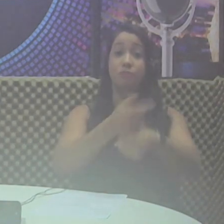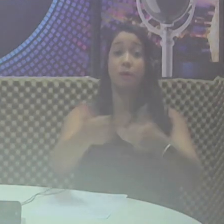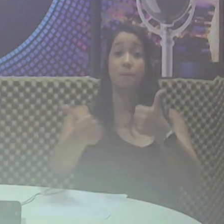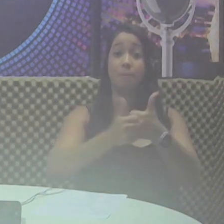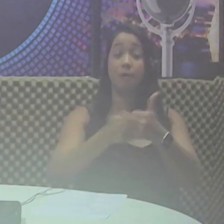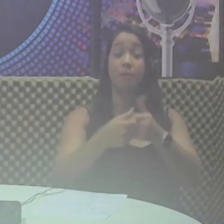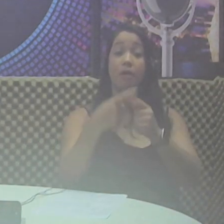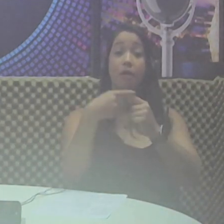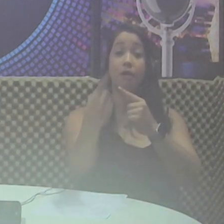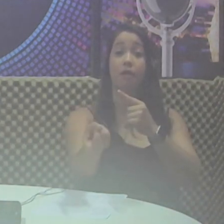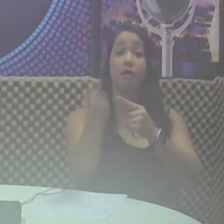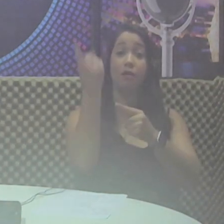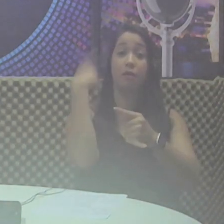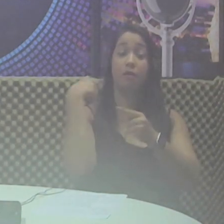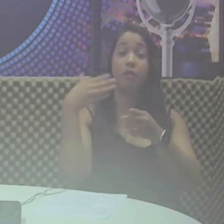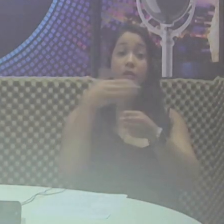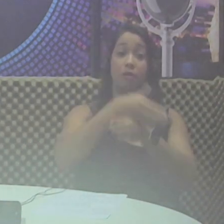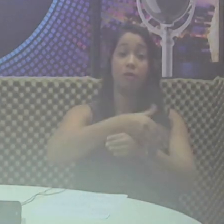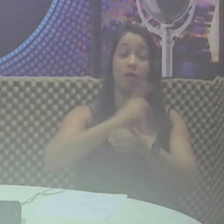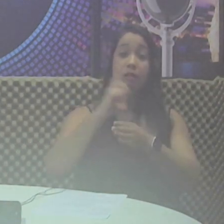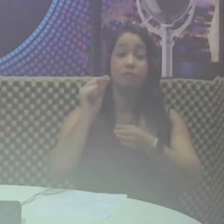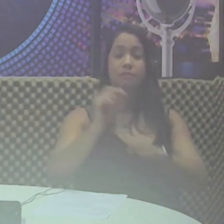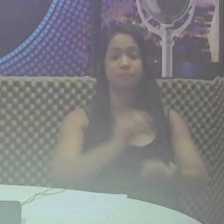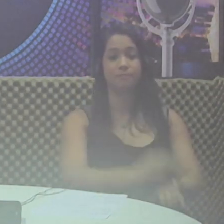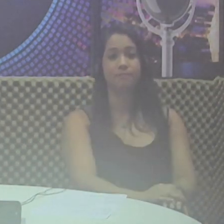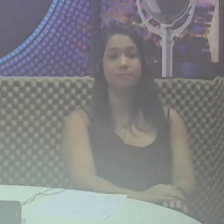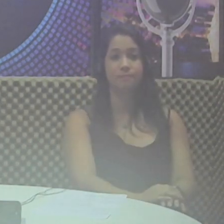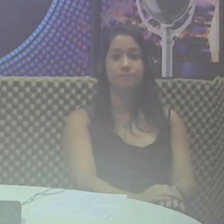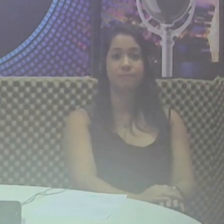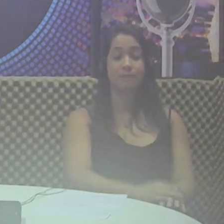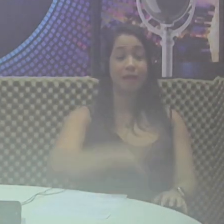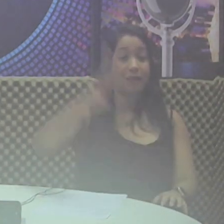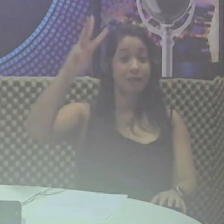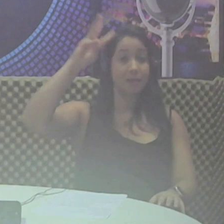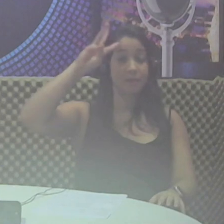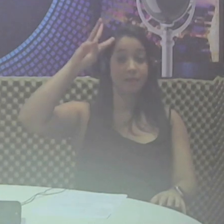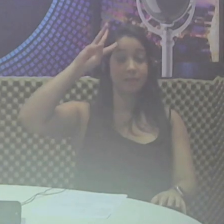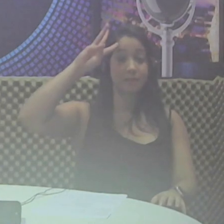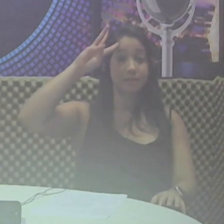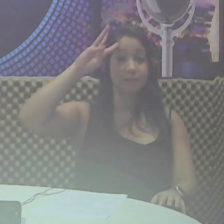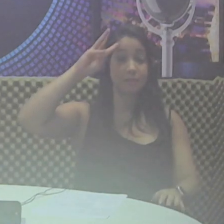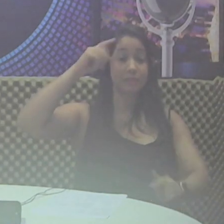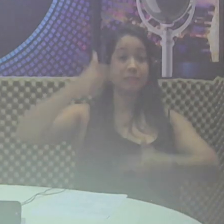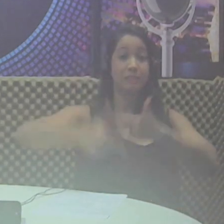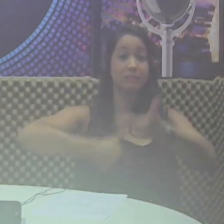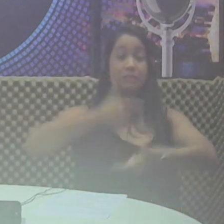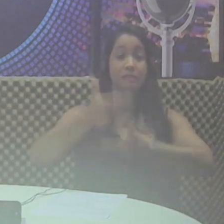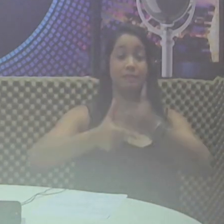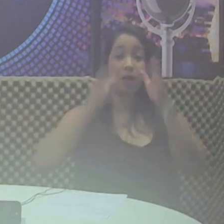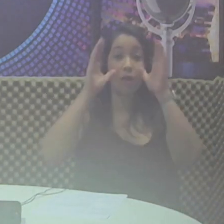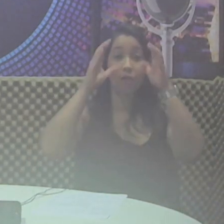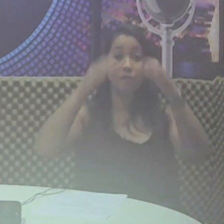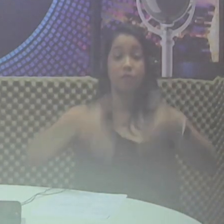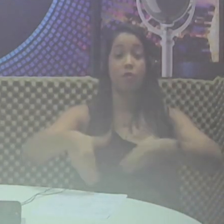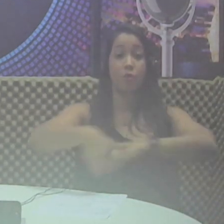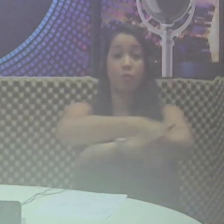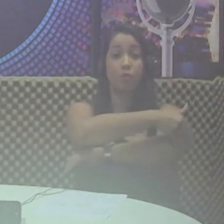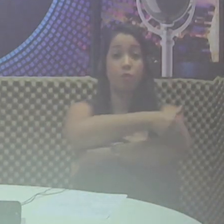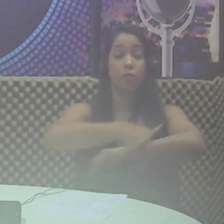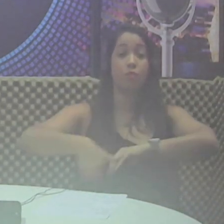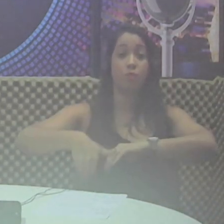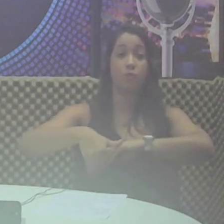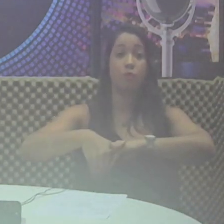próxima para embarque e desembarque. Nesta terça-feira, o serviço está concentrado na via que passa pela